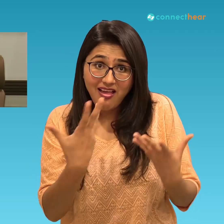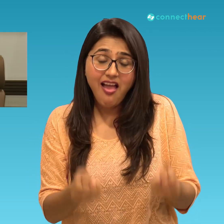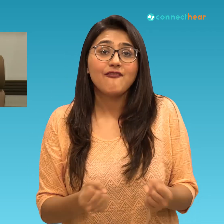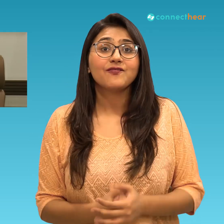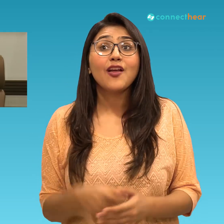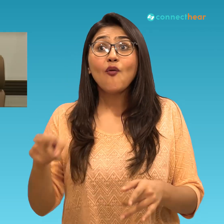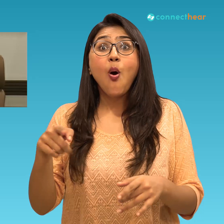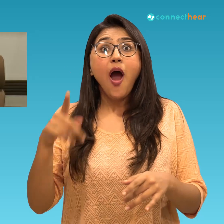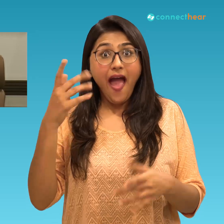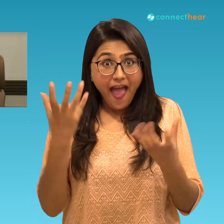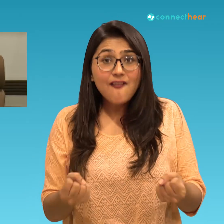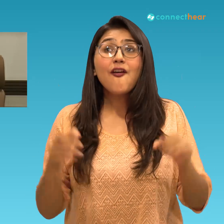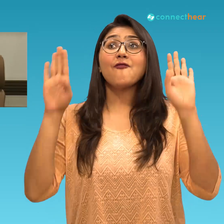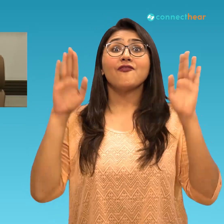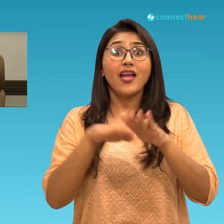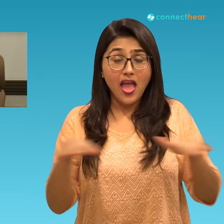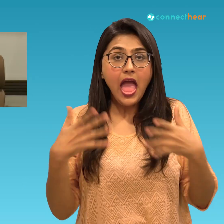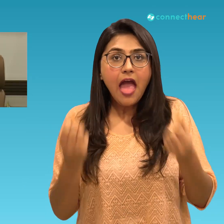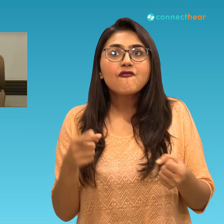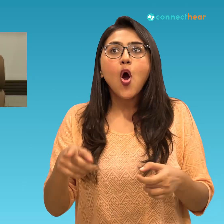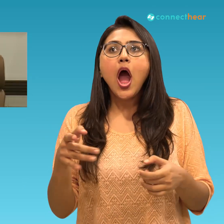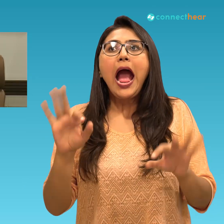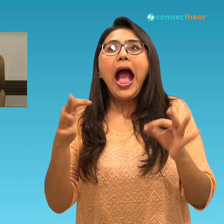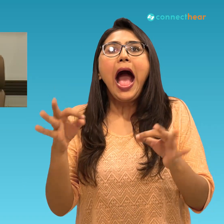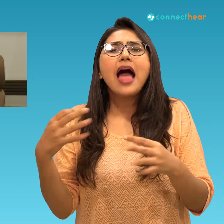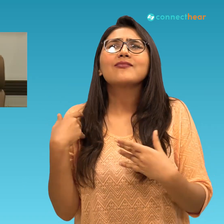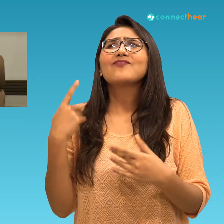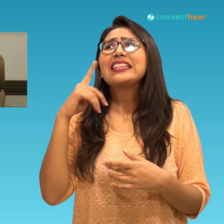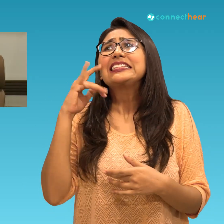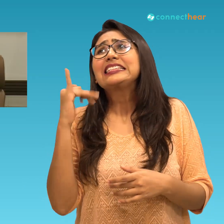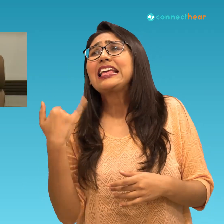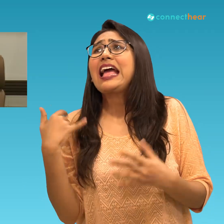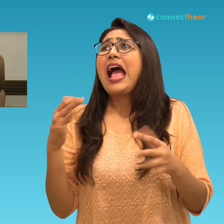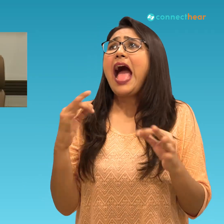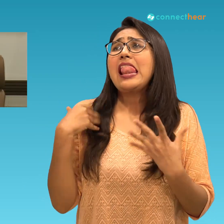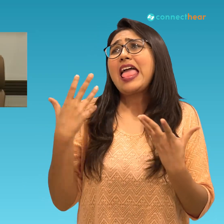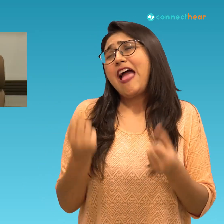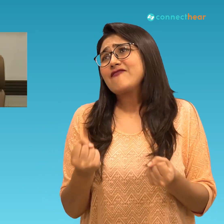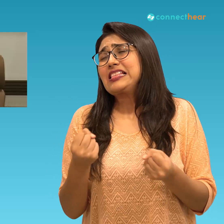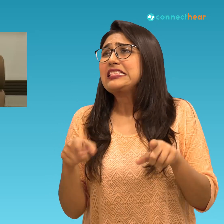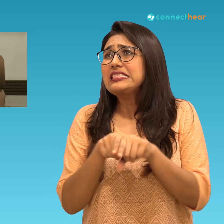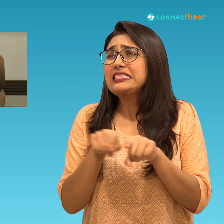بیڈز ہیں ان میں جو ویکنٹ ہیں وہ تقریباً اگر میں کہوں تو وہ تقریباً